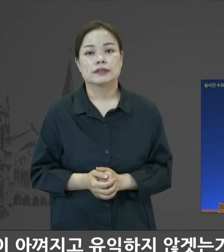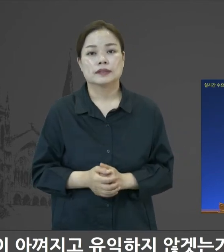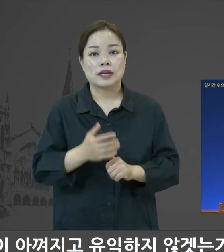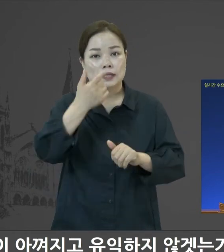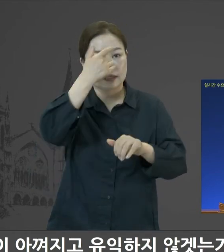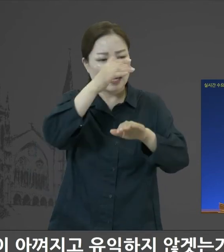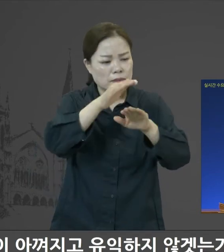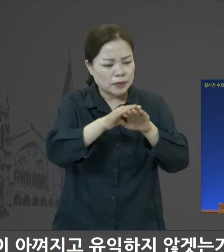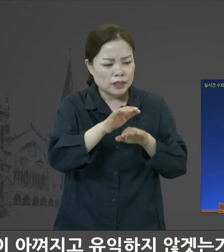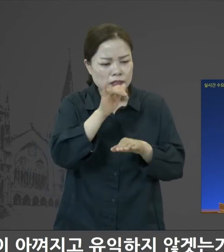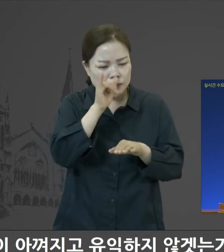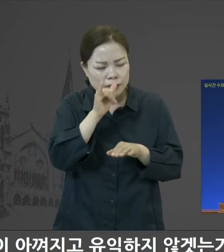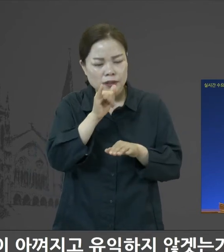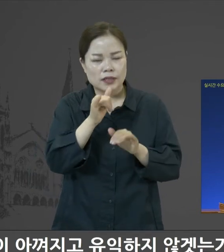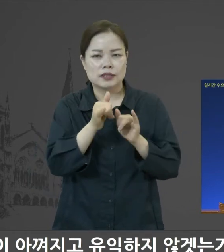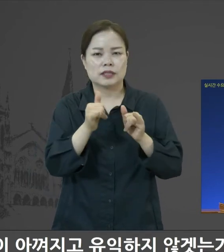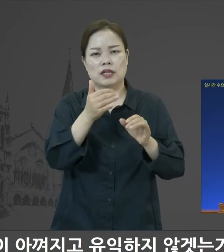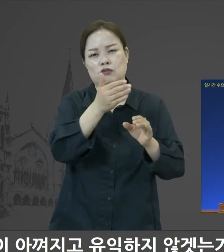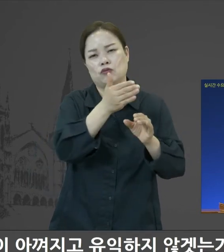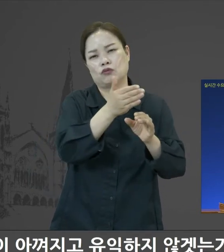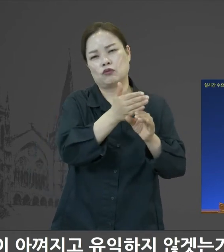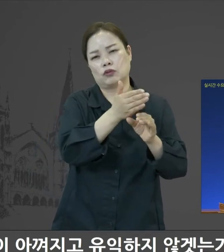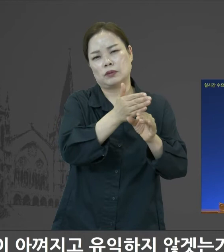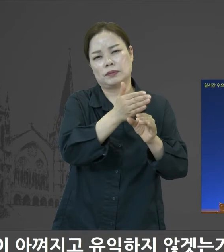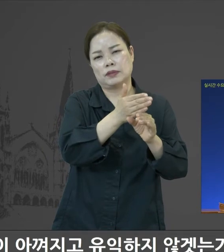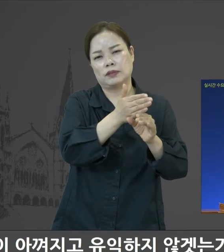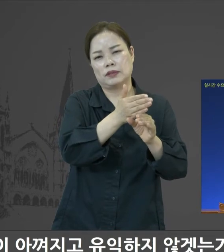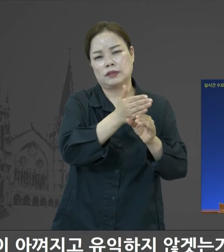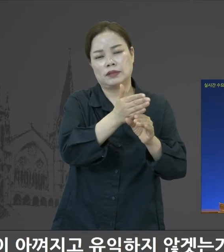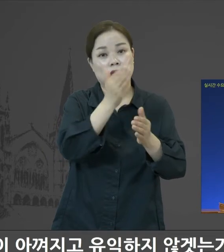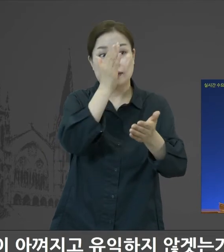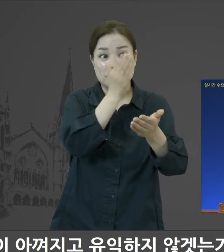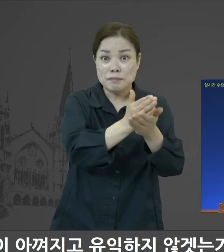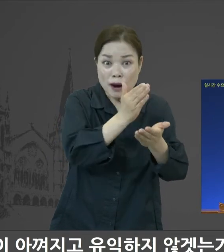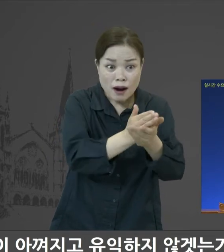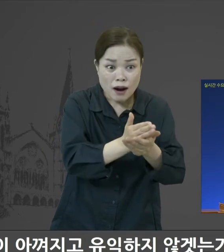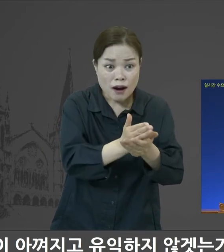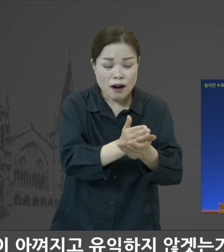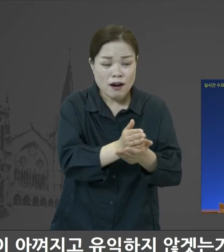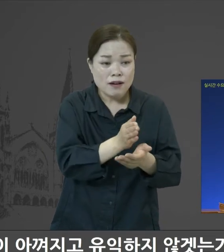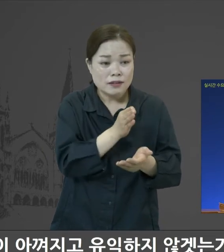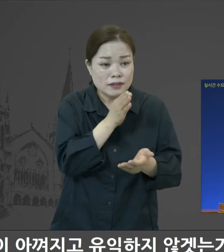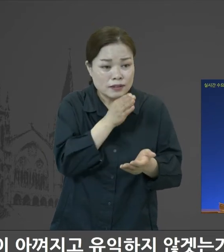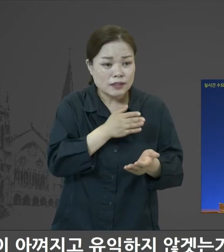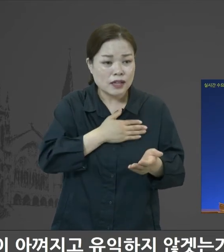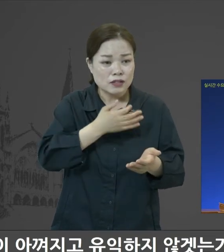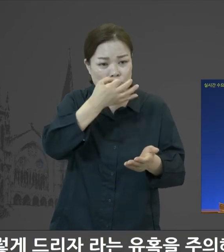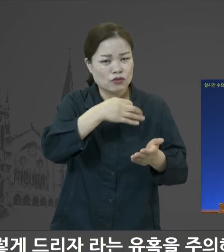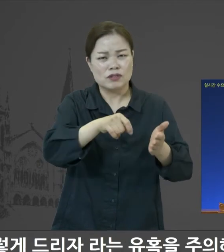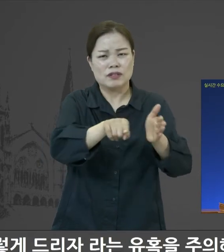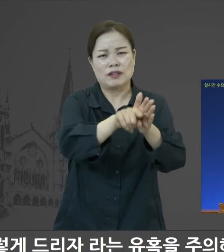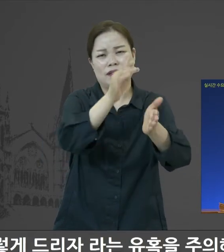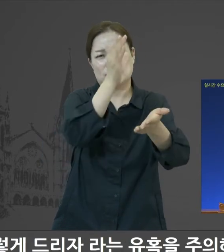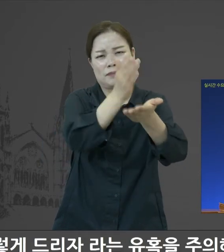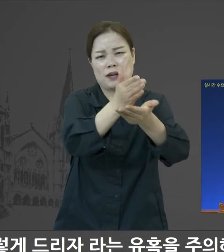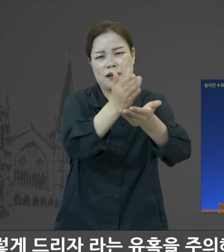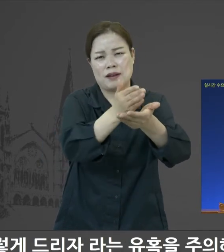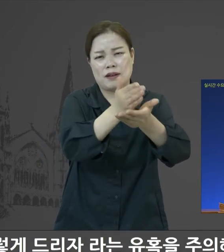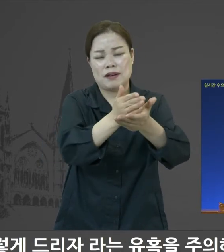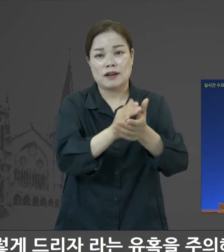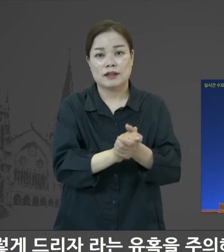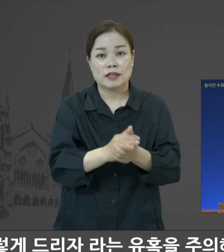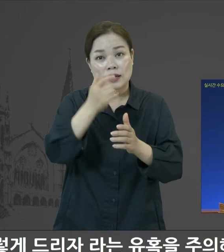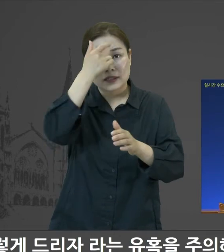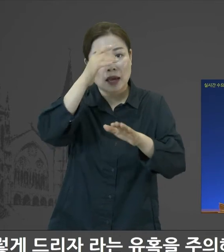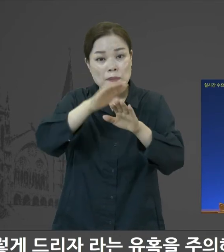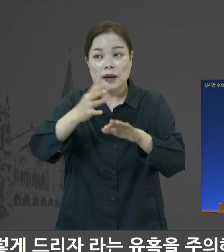예배를 드림에 있어서 인간 중심의 포인트를 둬서는 안 됩니다. 실용적인 면에 있어서 예배의 포인트를 둬서는 안 됩니다.